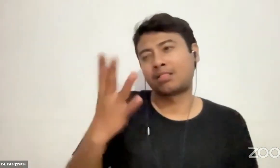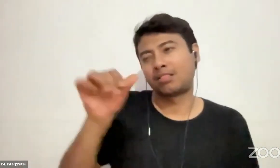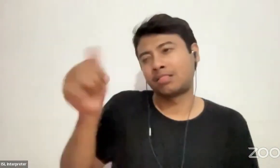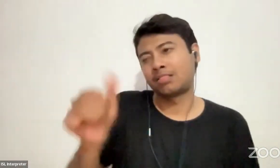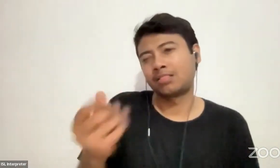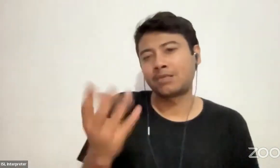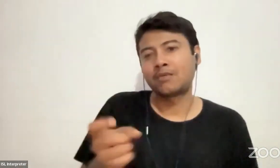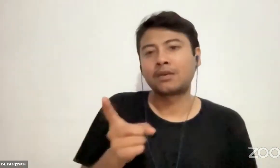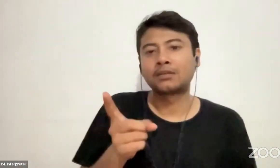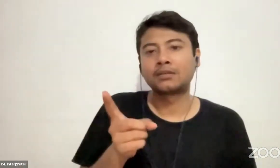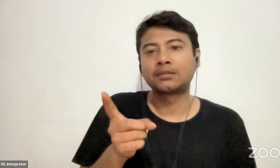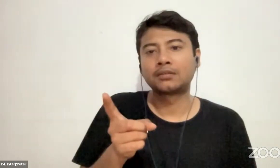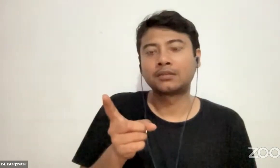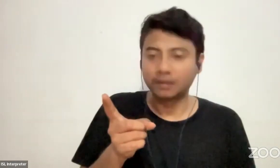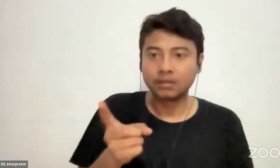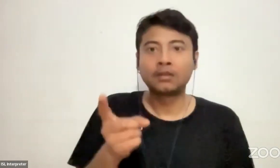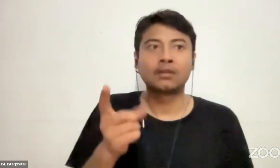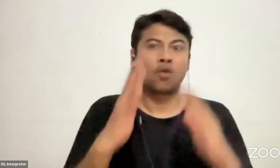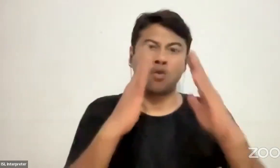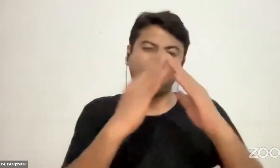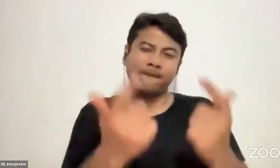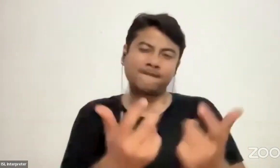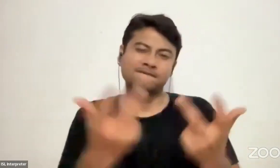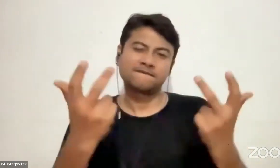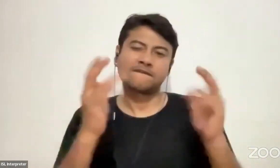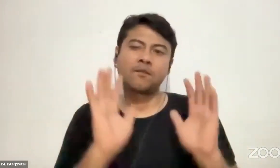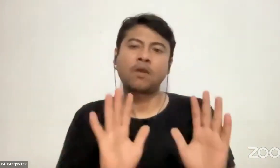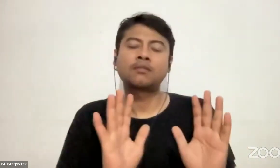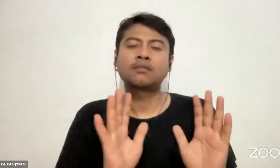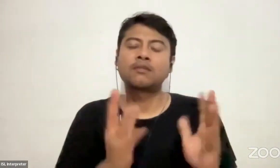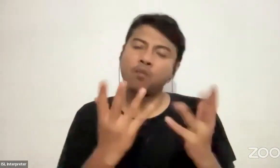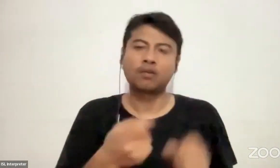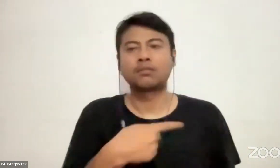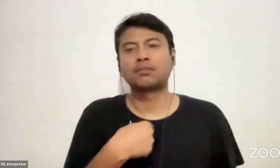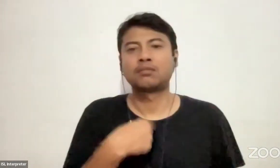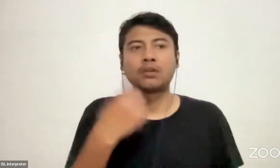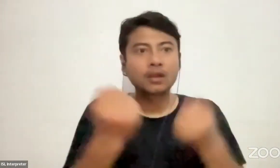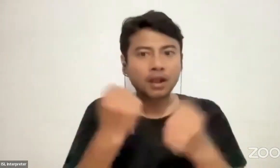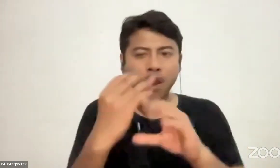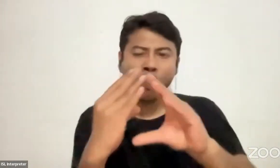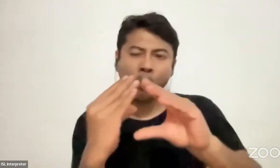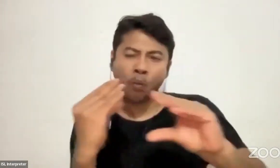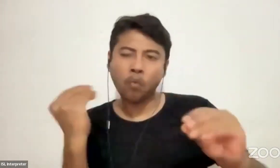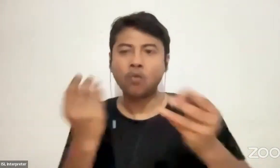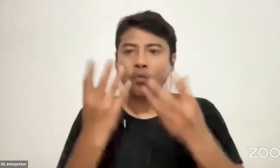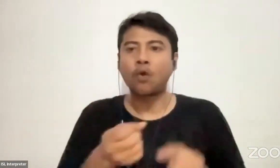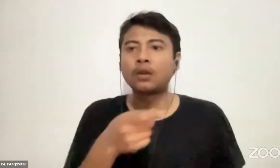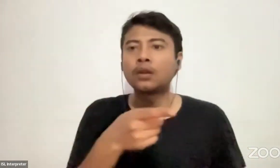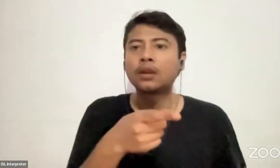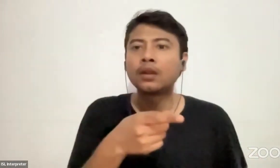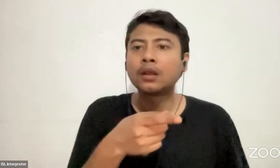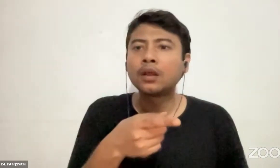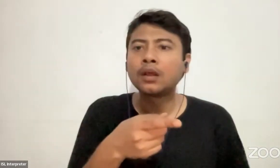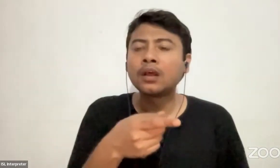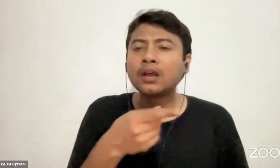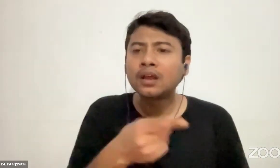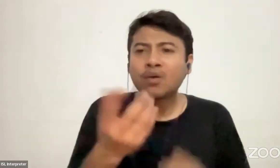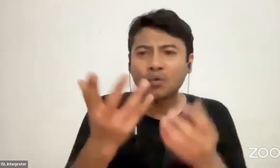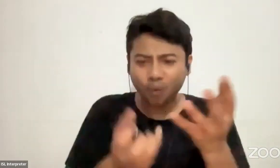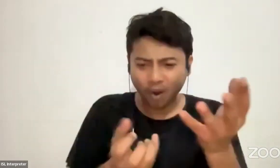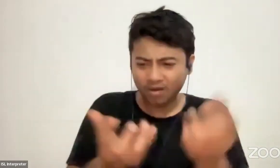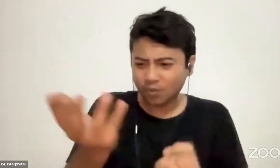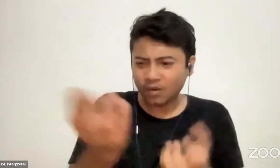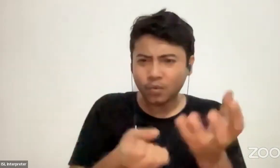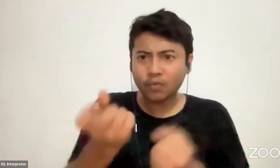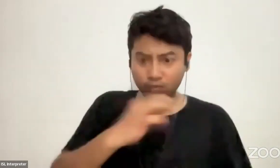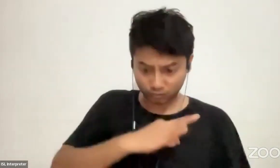पैसा चाहिए, मेरा बहुत नाम होना चाहिए, ये सब क्या है, ये इस शरीर की उपाधियां हैं, जिस